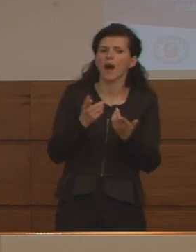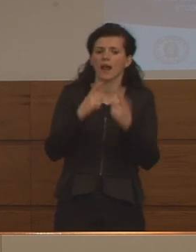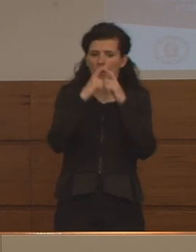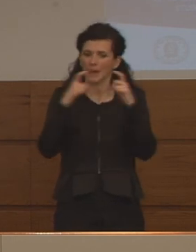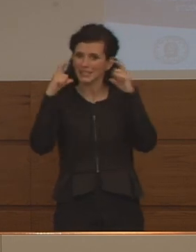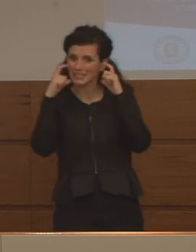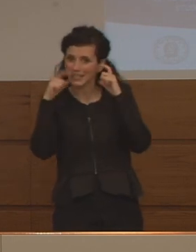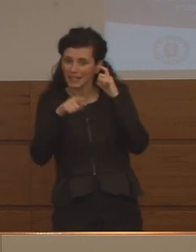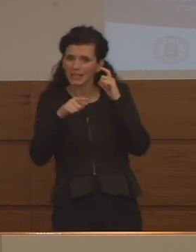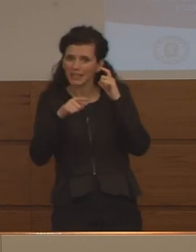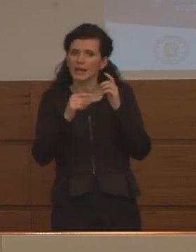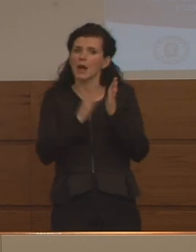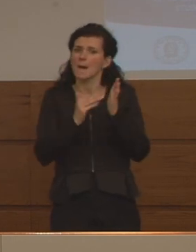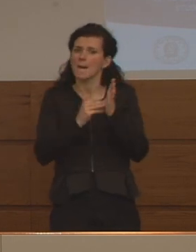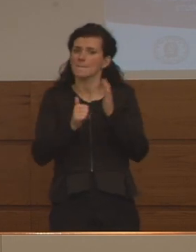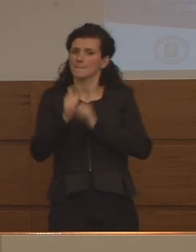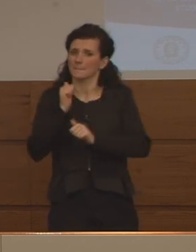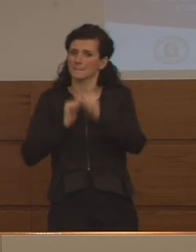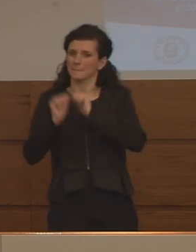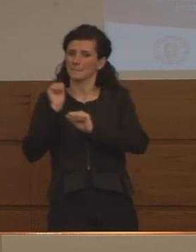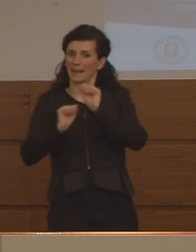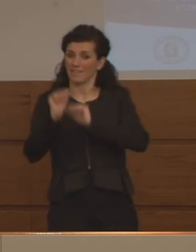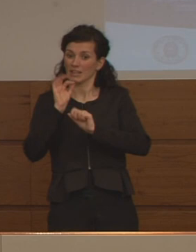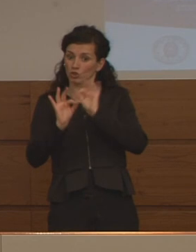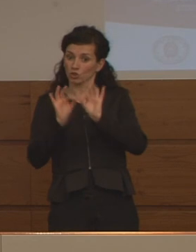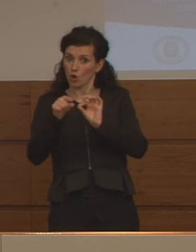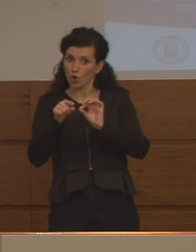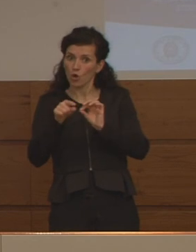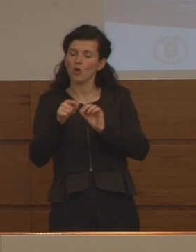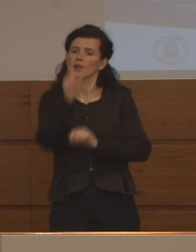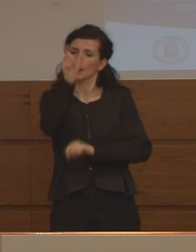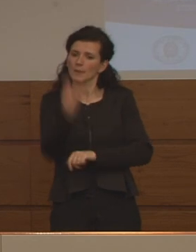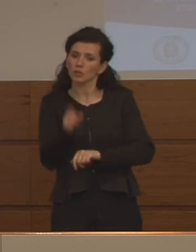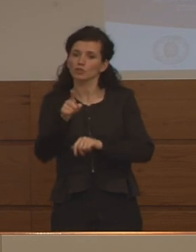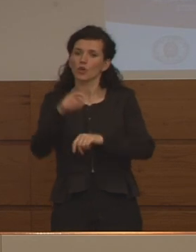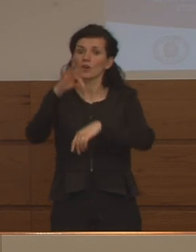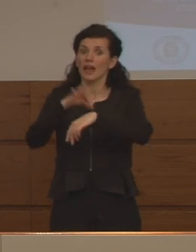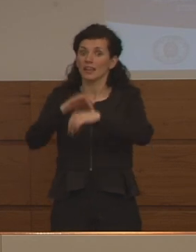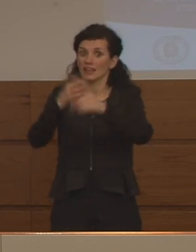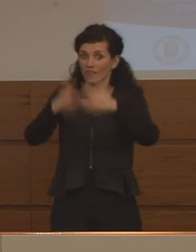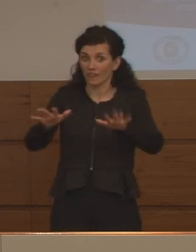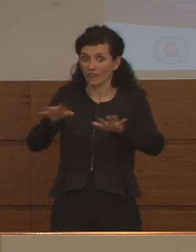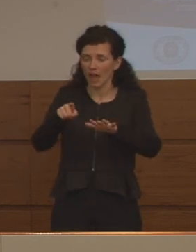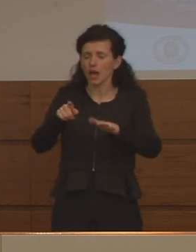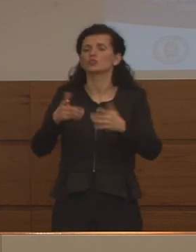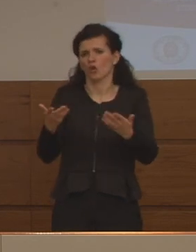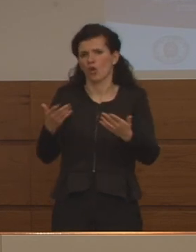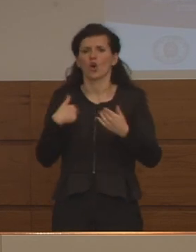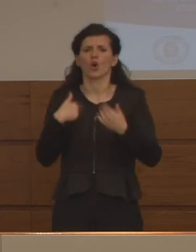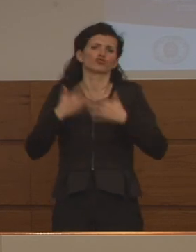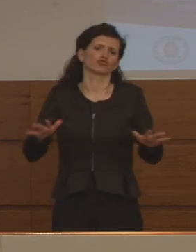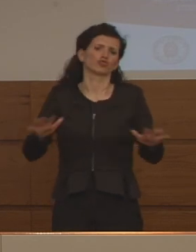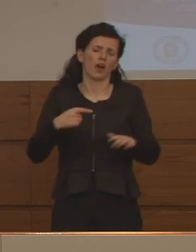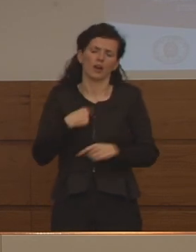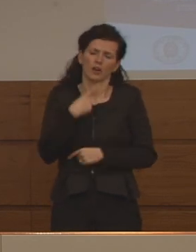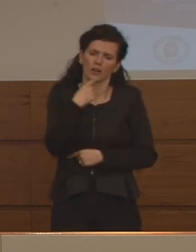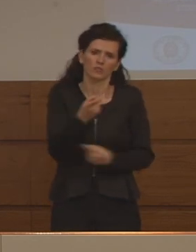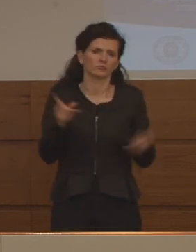termini di prevenzione del contagio da parte di soggetti infettanti le abbiamo già largamente